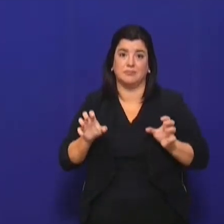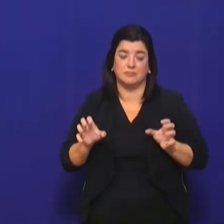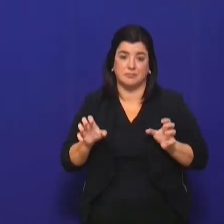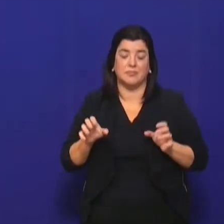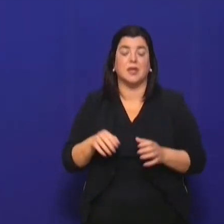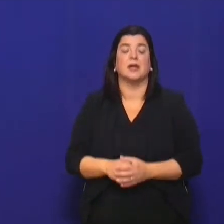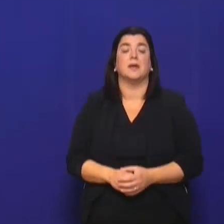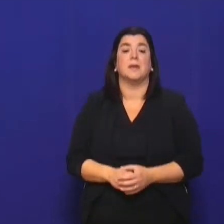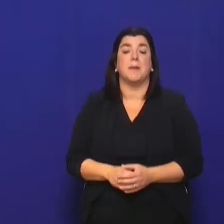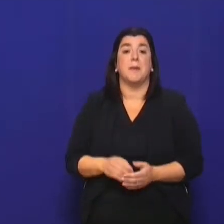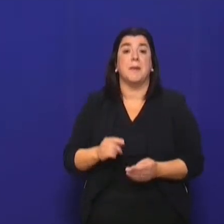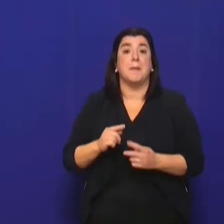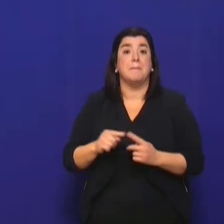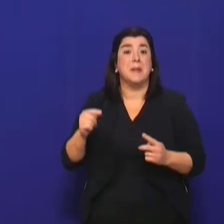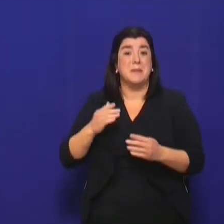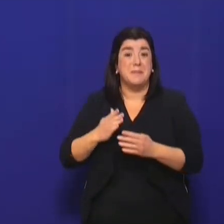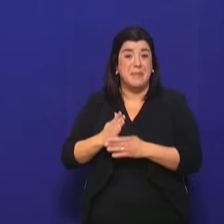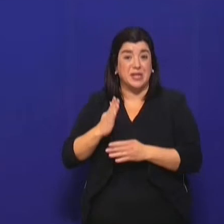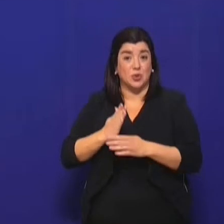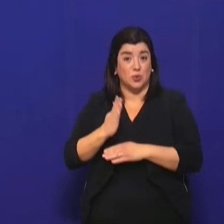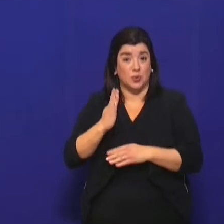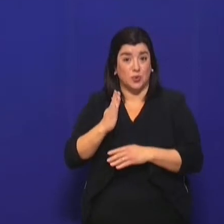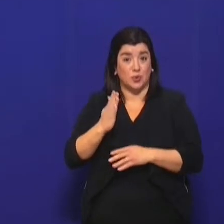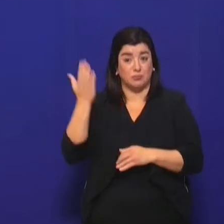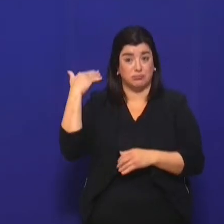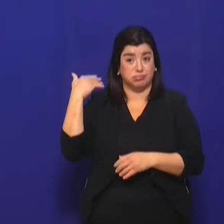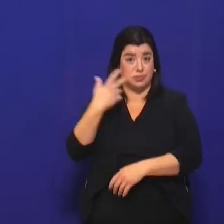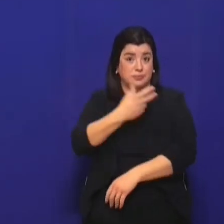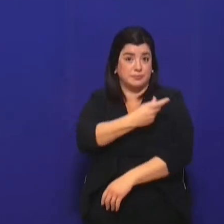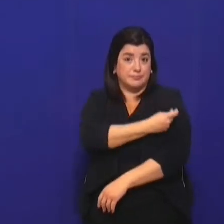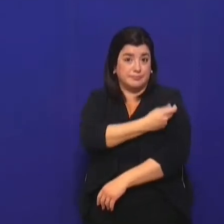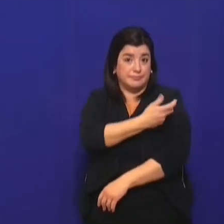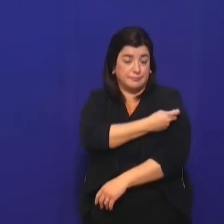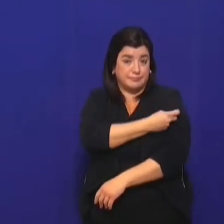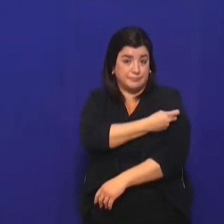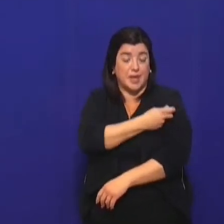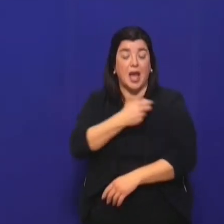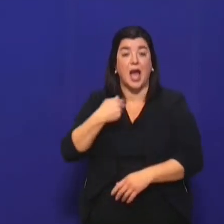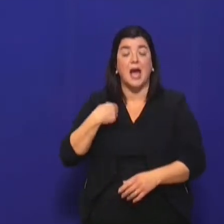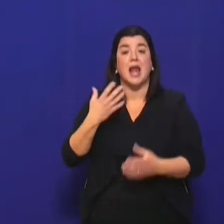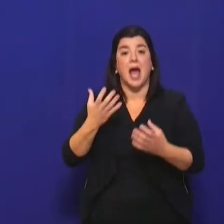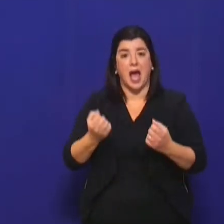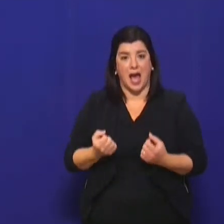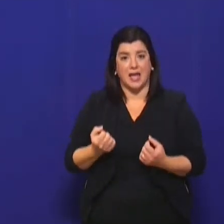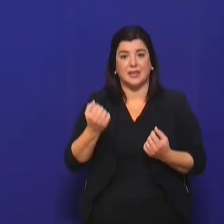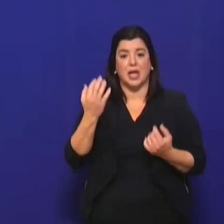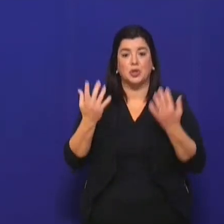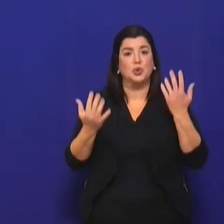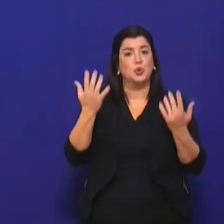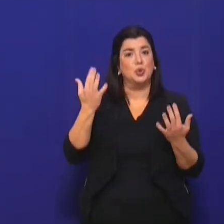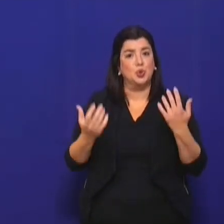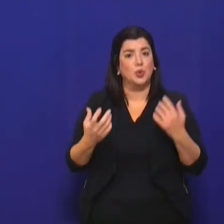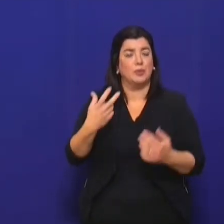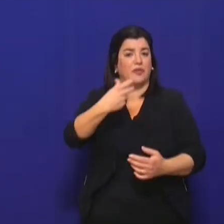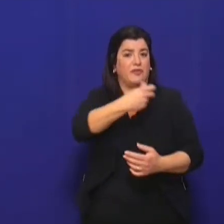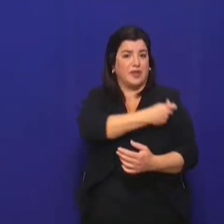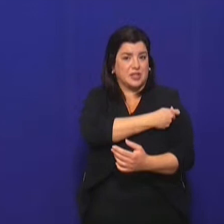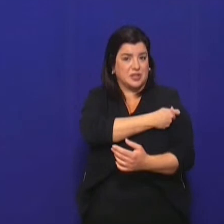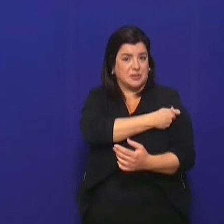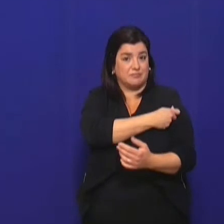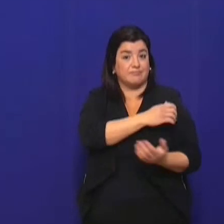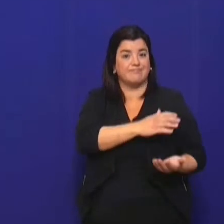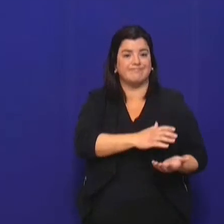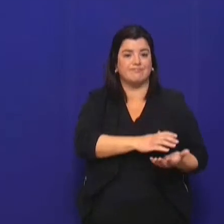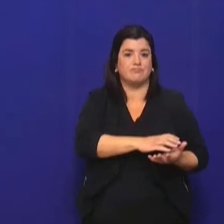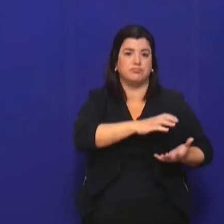mill-bidu li bdejna propju bit-tilqim aħna għandna n-numru ta' tilqim li qegħdin nagħtu li dejjem qiegħed